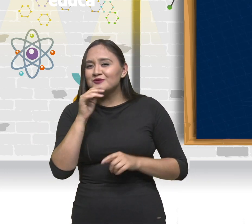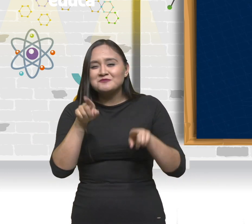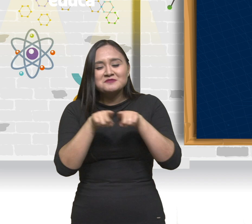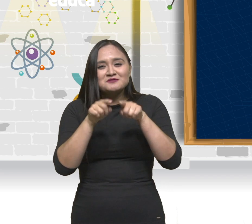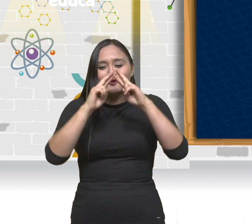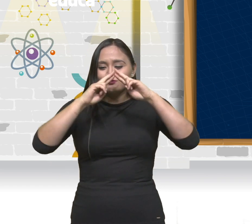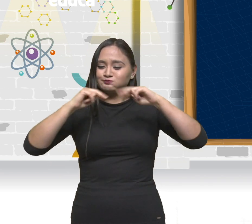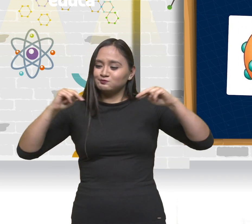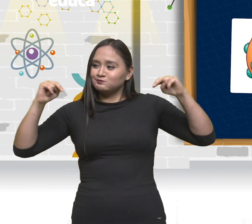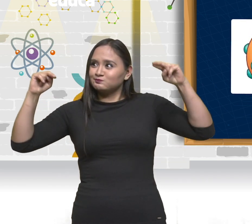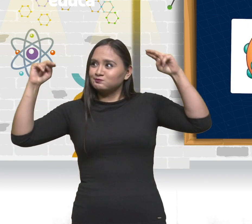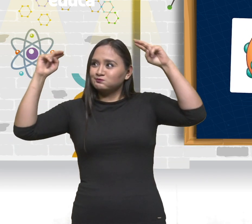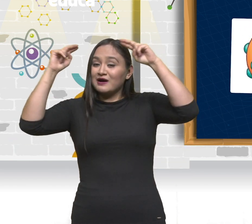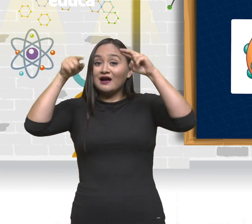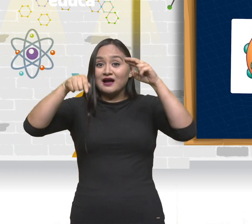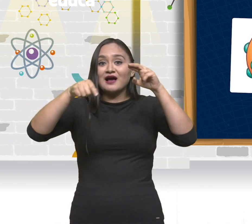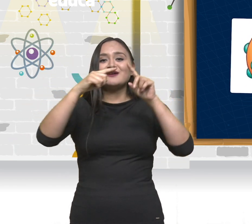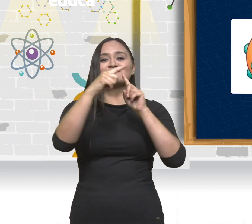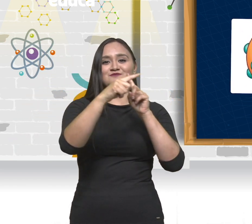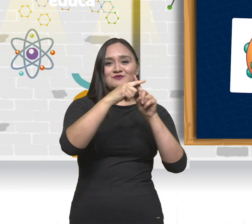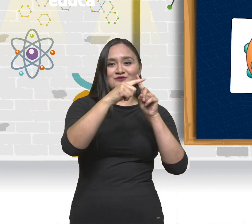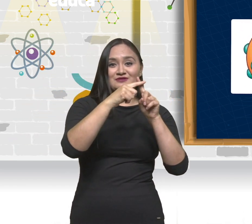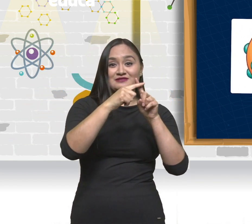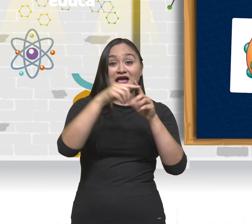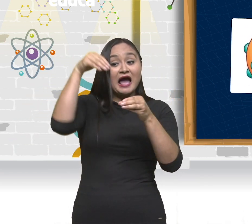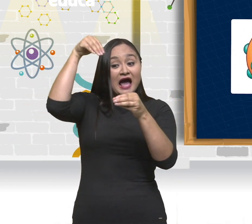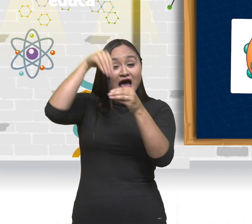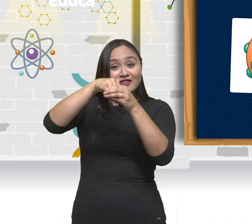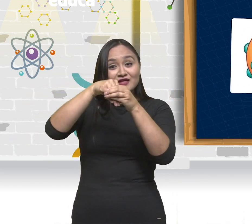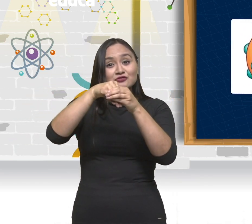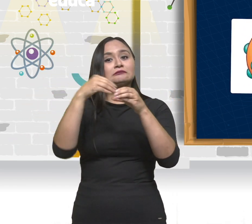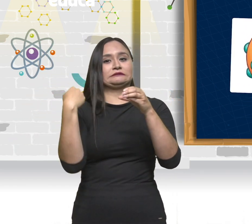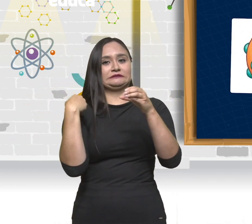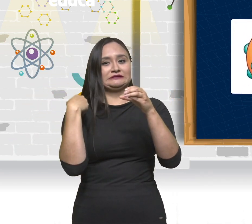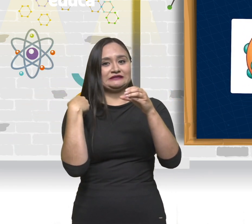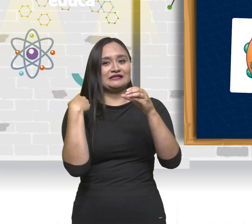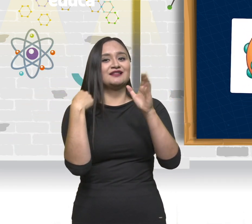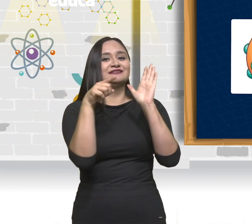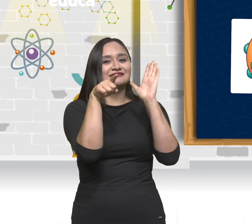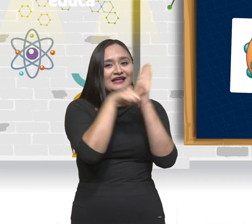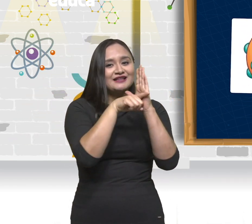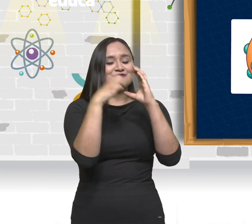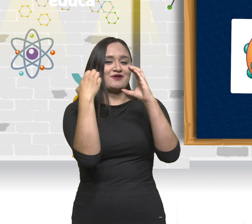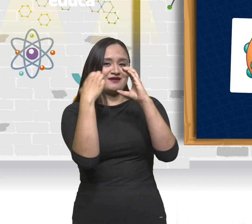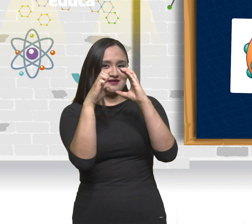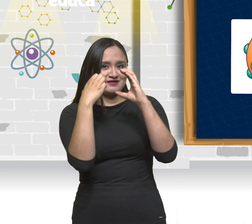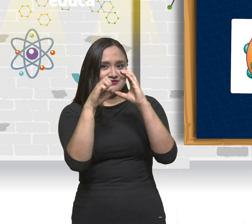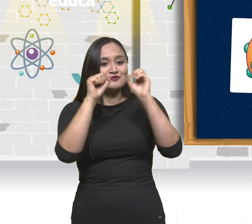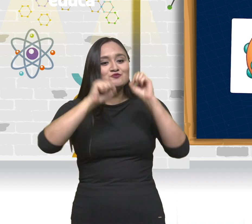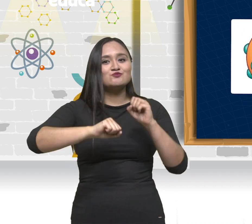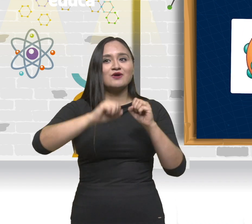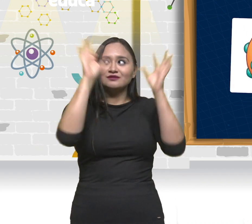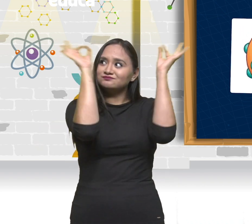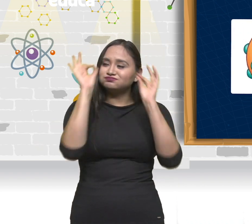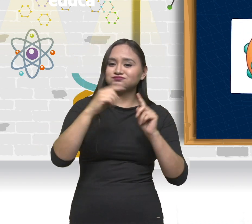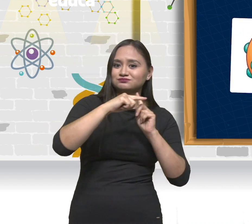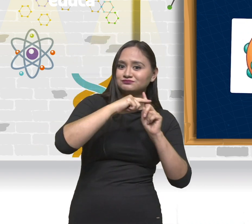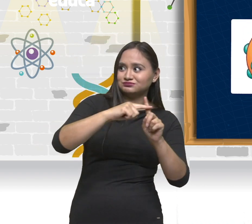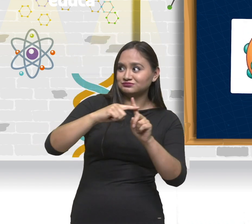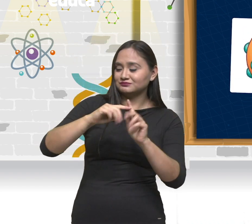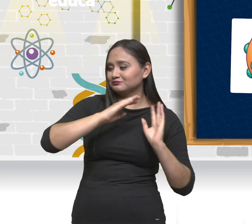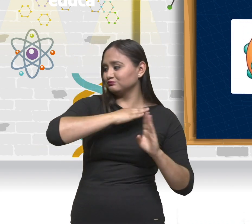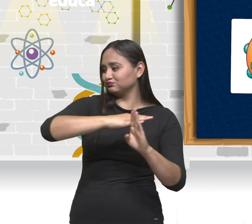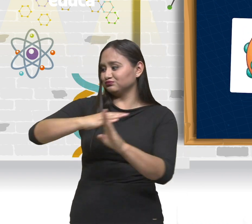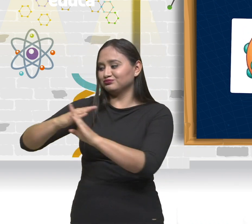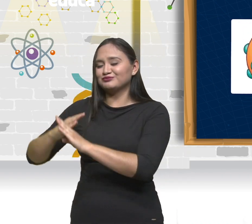Thomson consistía en una nube con carga positiva a la cual se encuentran incrustados electrones con carga negativa, suficiente para